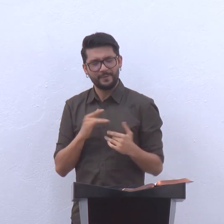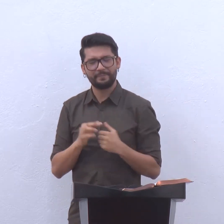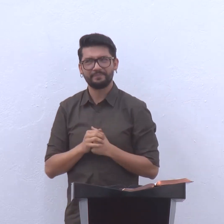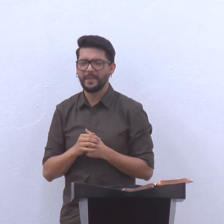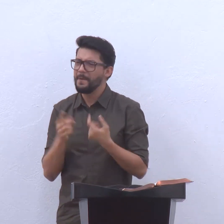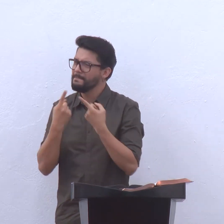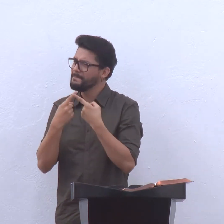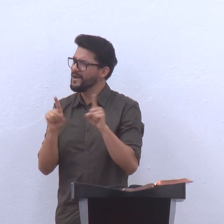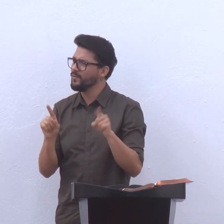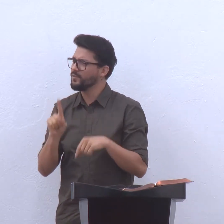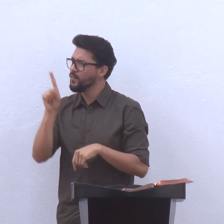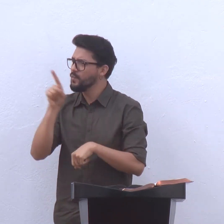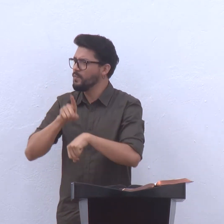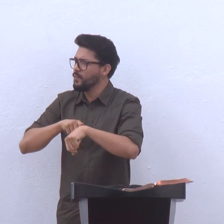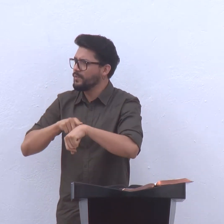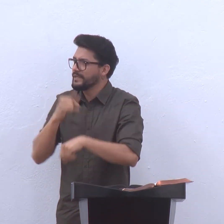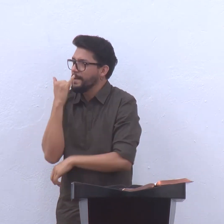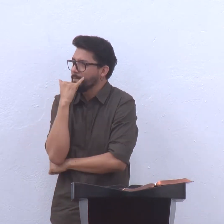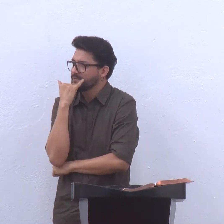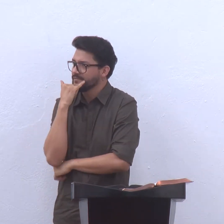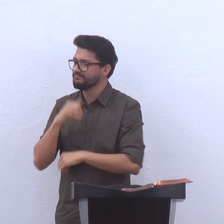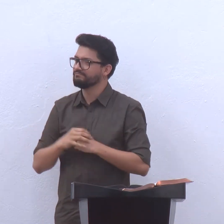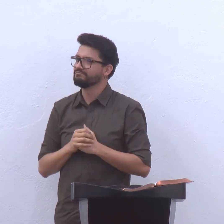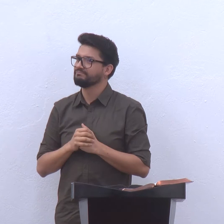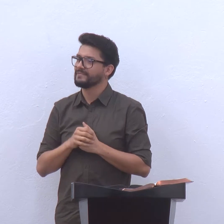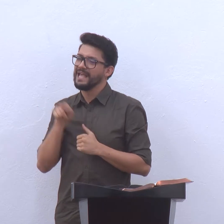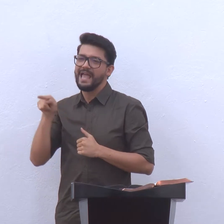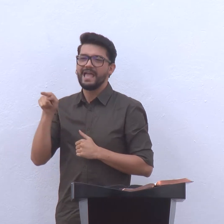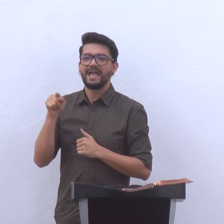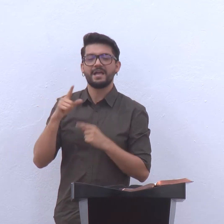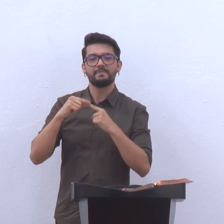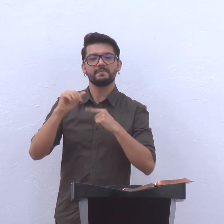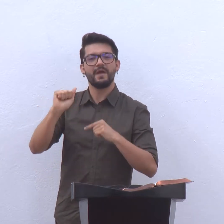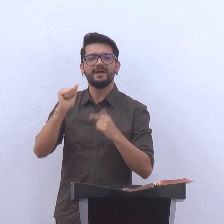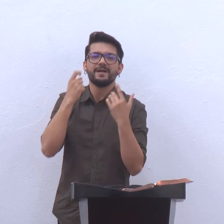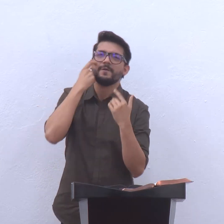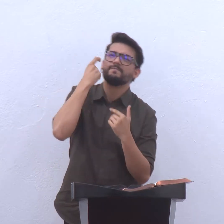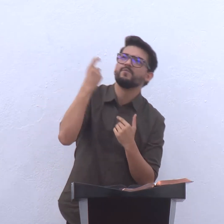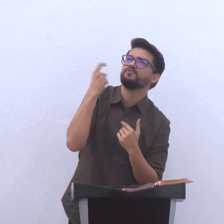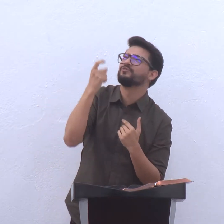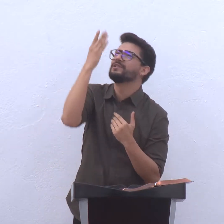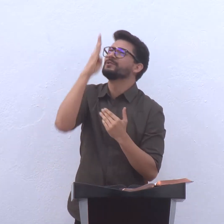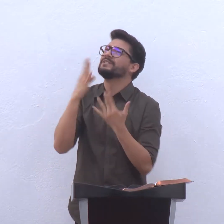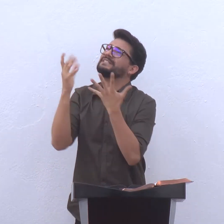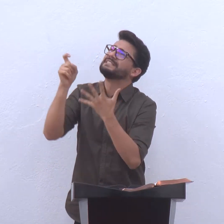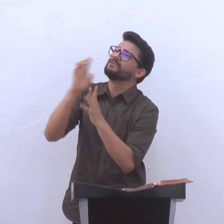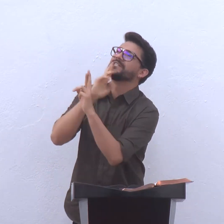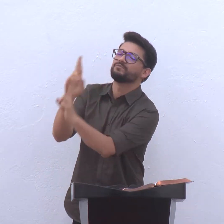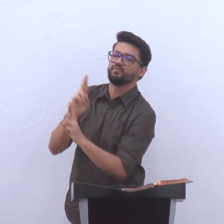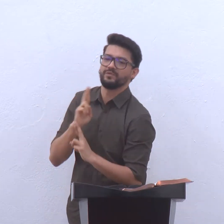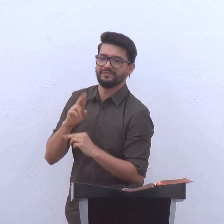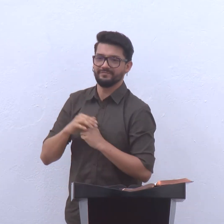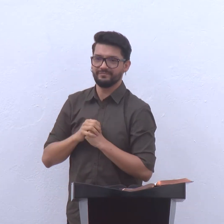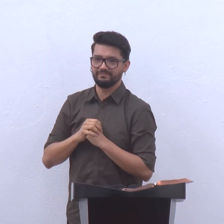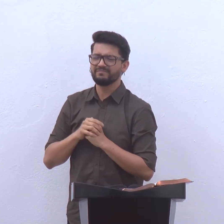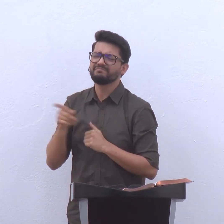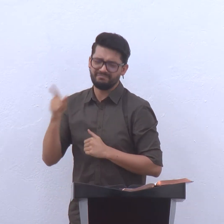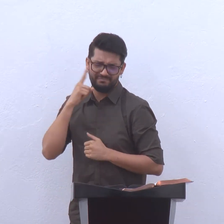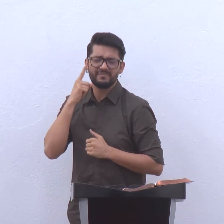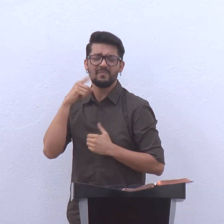tenía un corazón siempre dispuesto. Pero llegó un tiempo en el que ella empezó a buscar a Dios porque quería